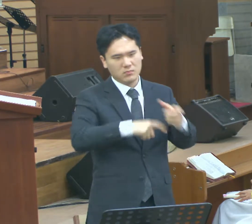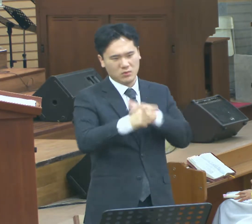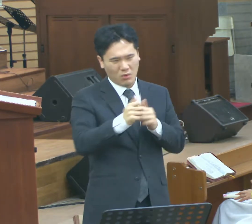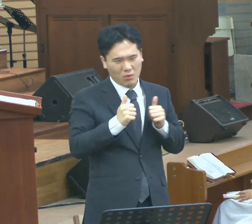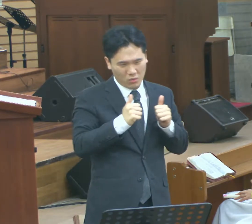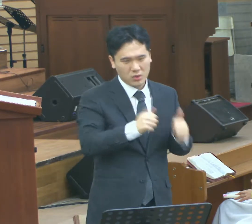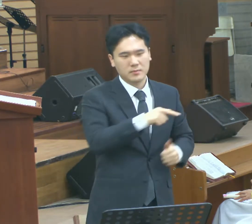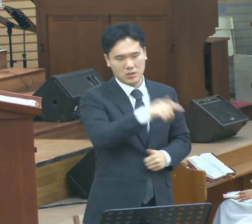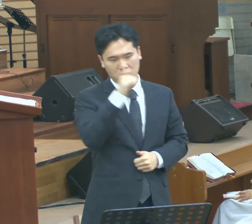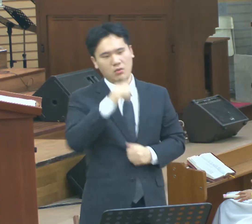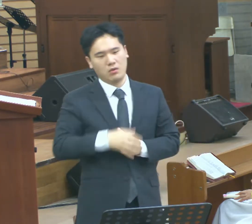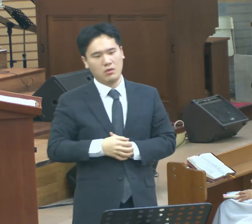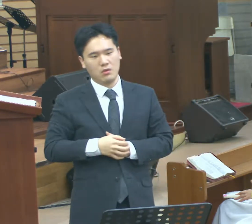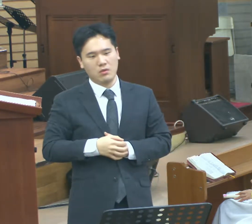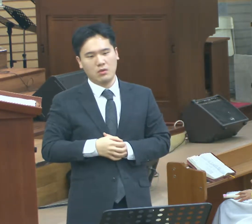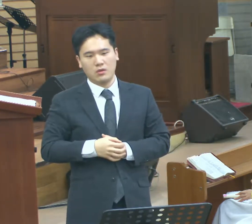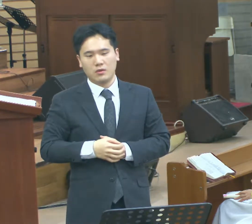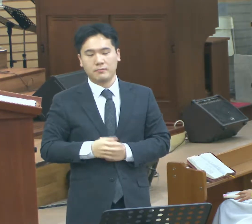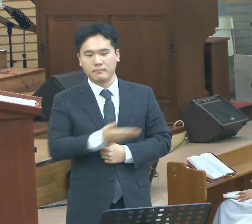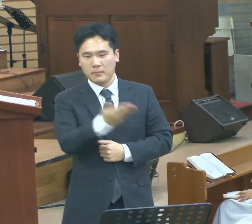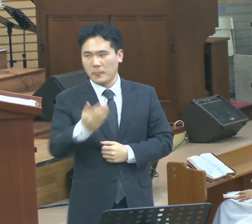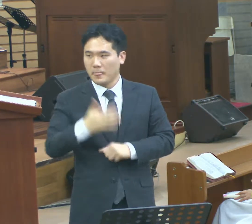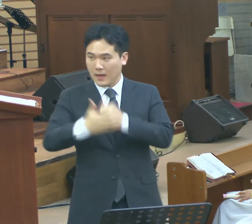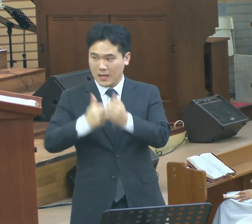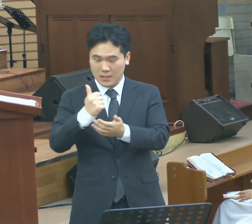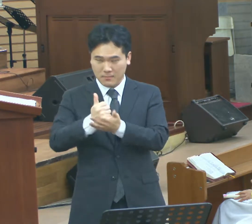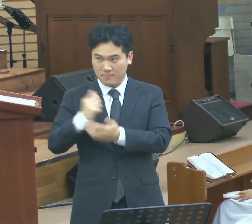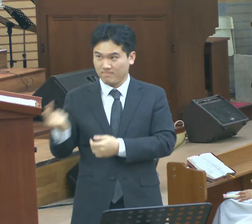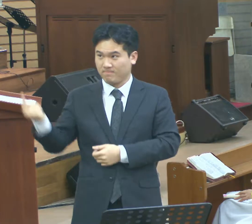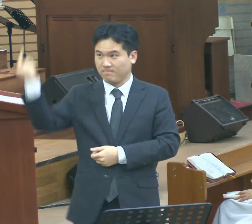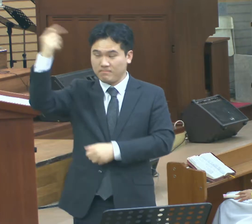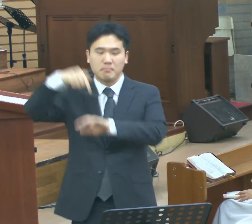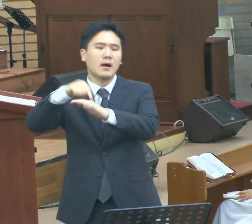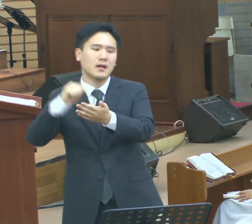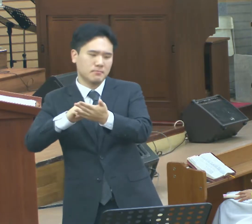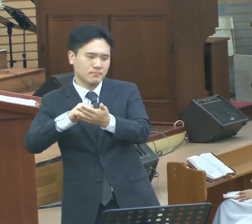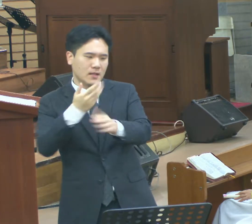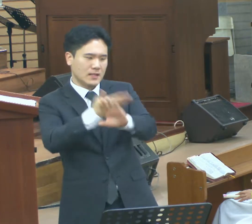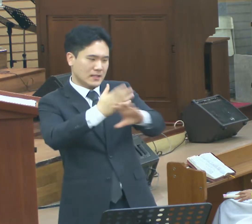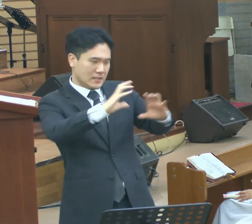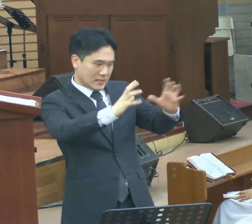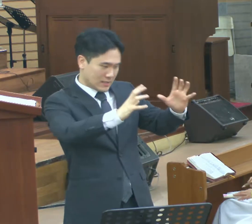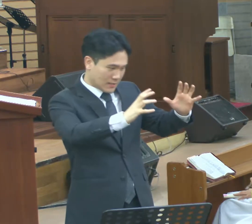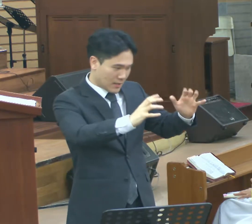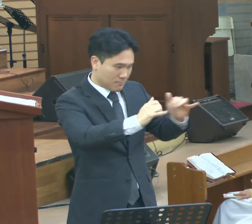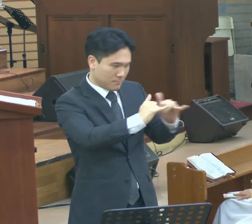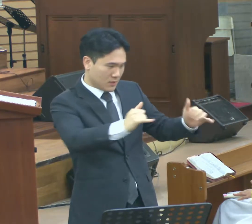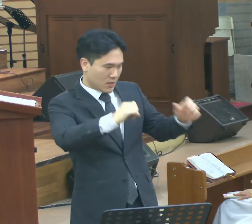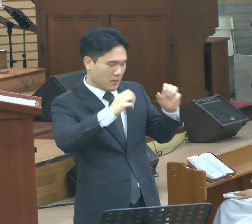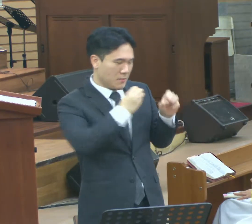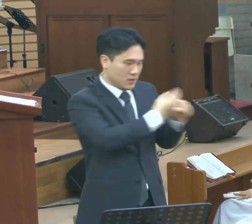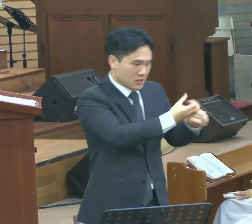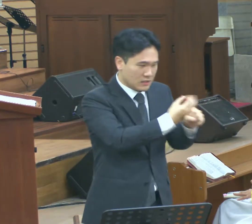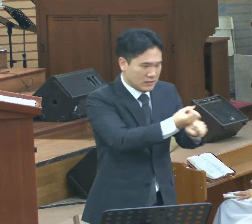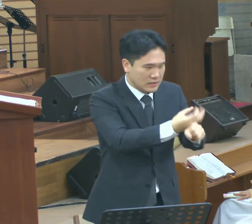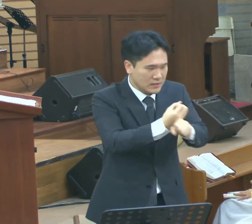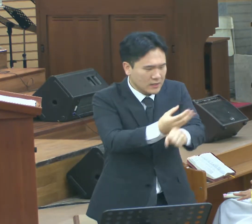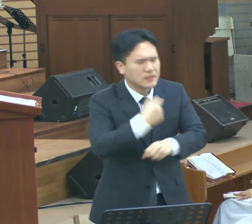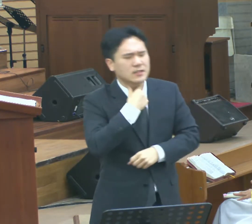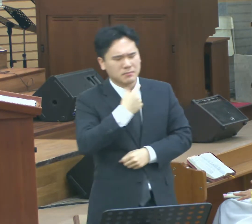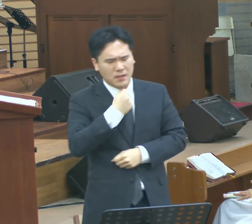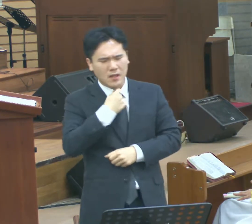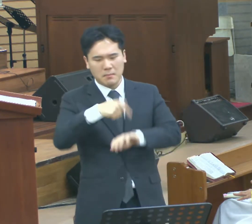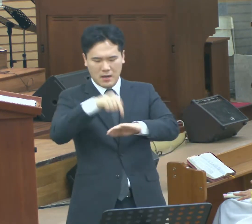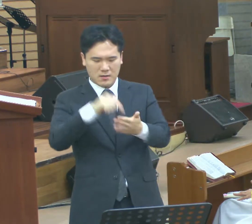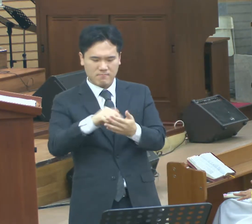그 높으심을 만민 가운데 전하고 싶은 열망으로 가득 채워져 있는 것을 보게 됩니다. 시인의